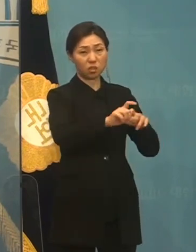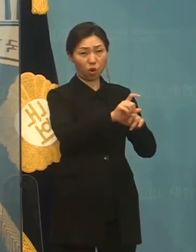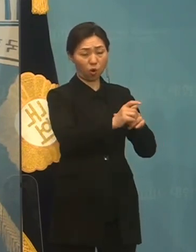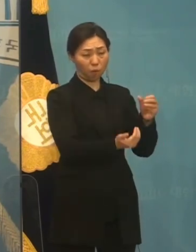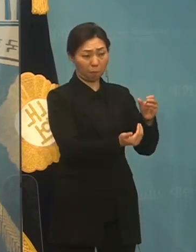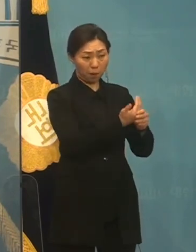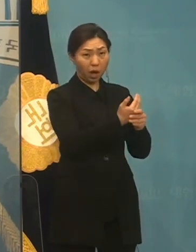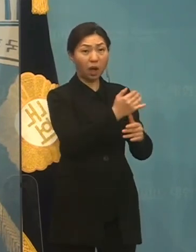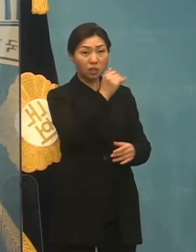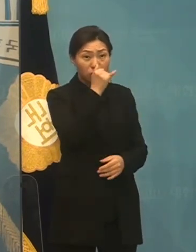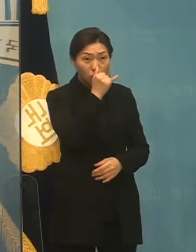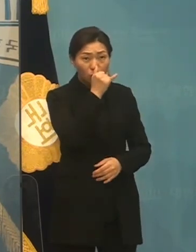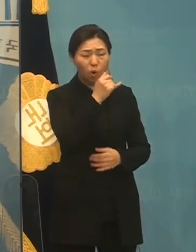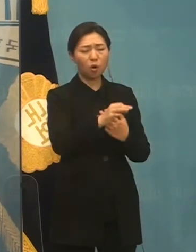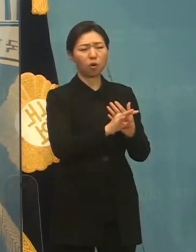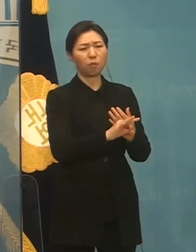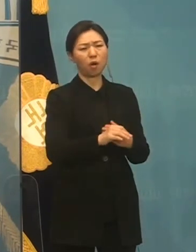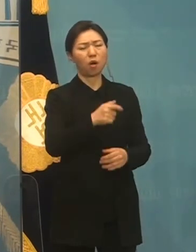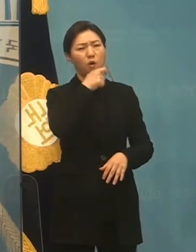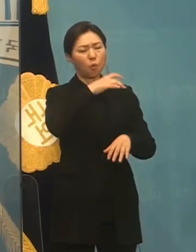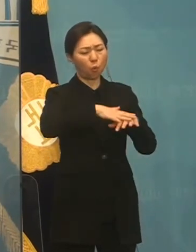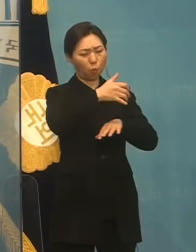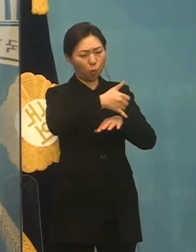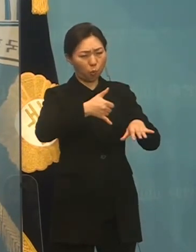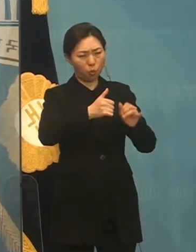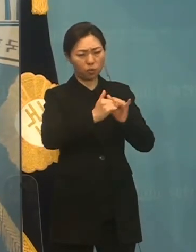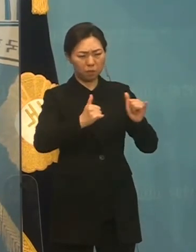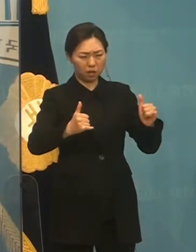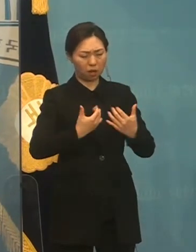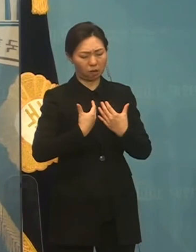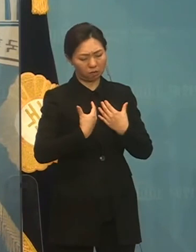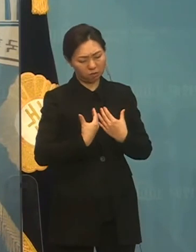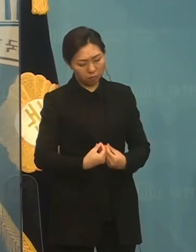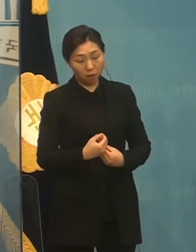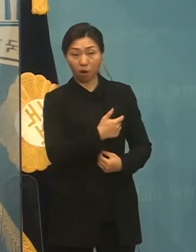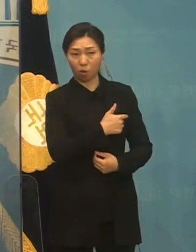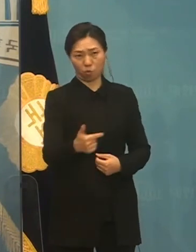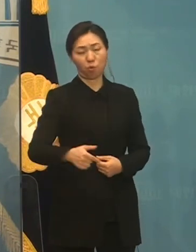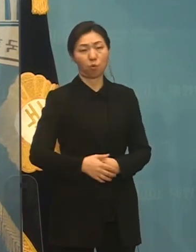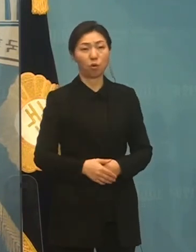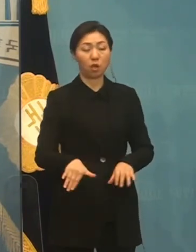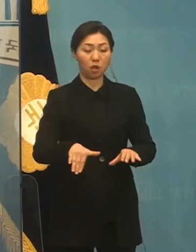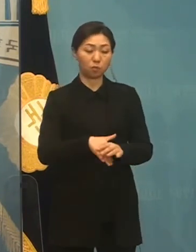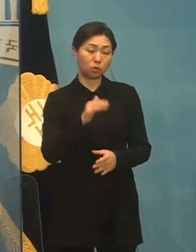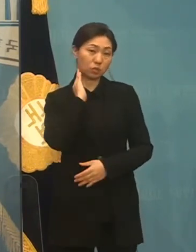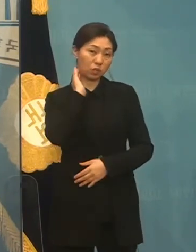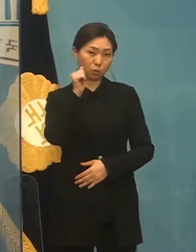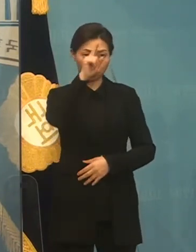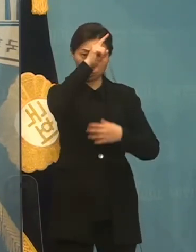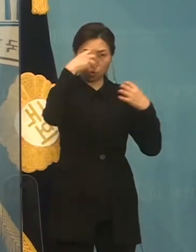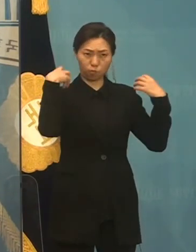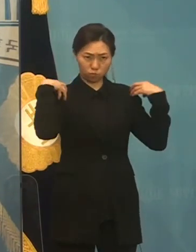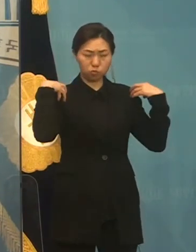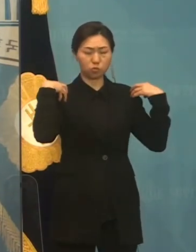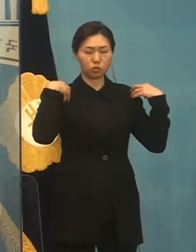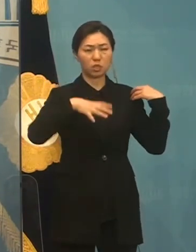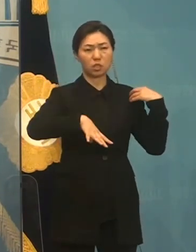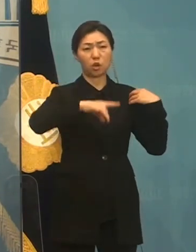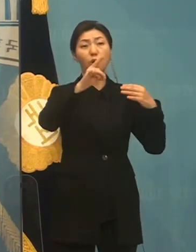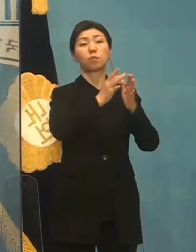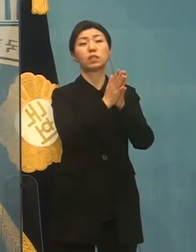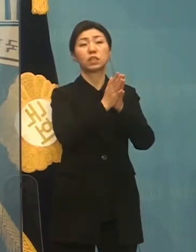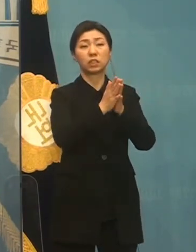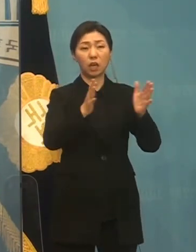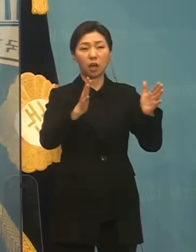깊어지는 농촌의 현실은 어제 오늘의 일이 아닙니다. 문재인 정부를 탄생시킨 촛불혁명의 발화점도